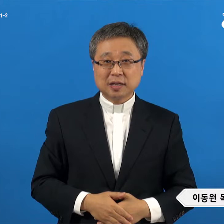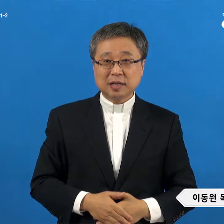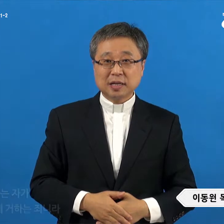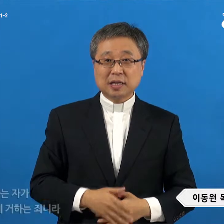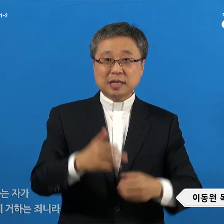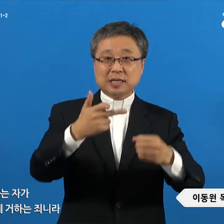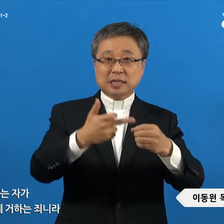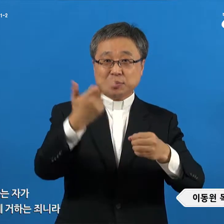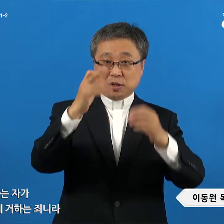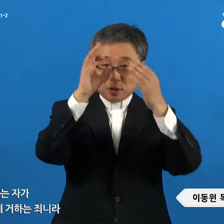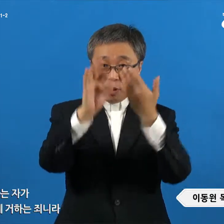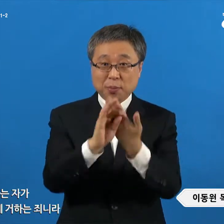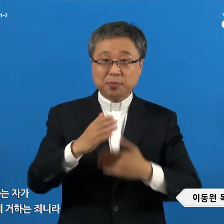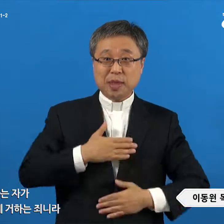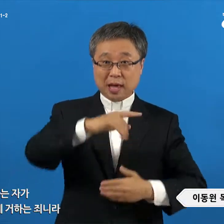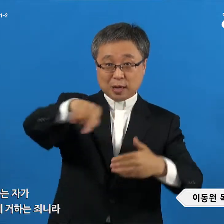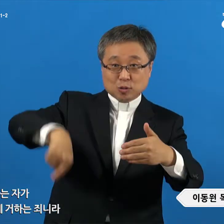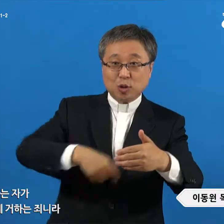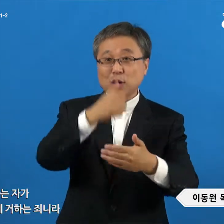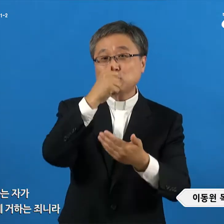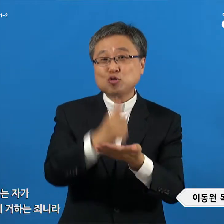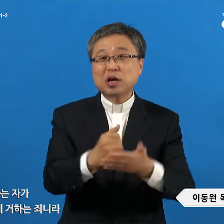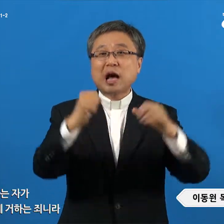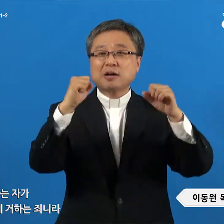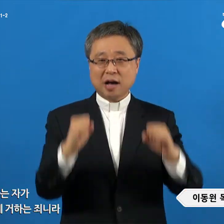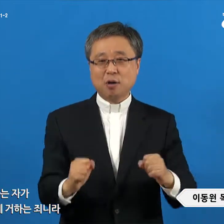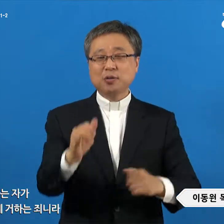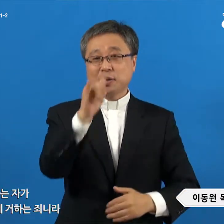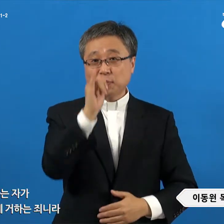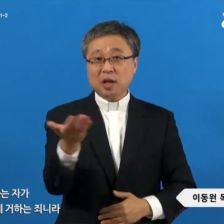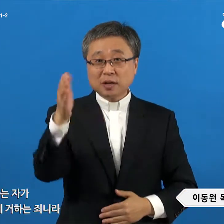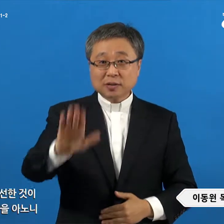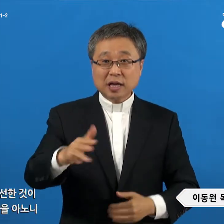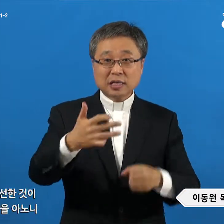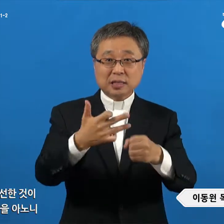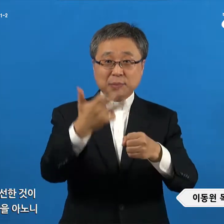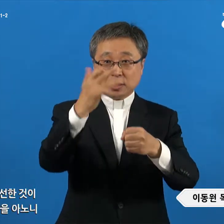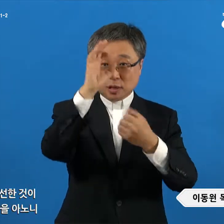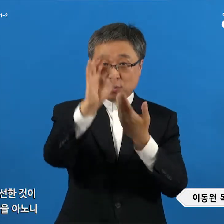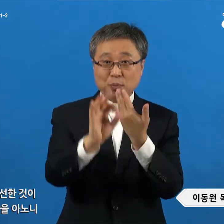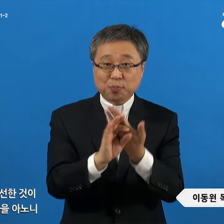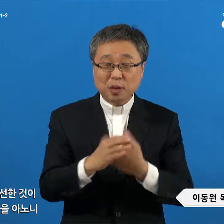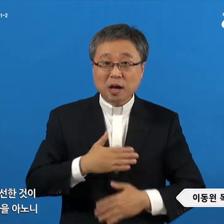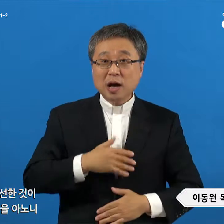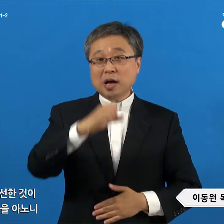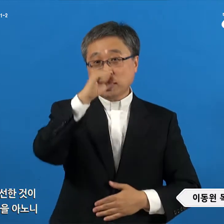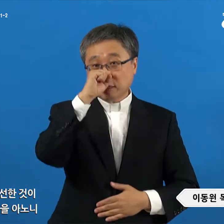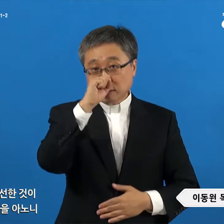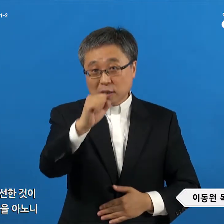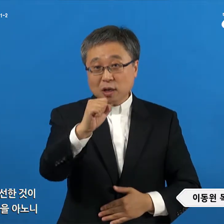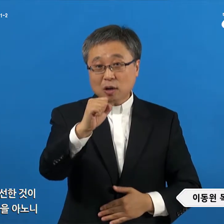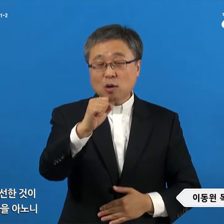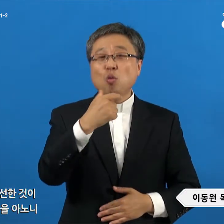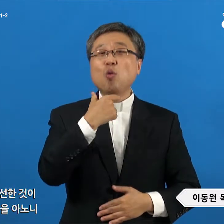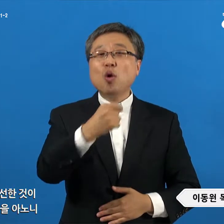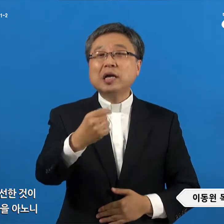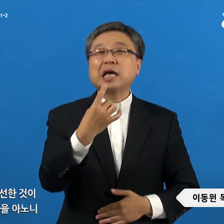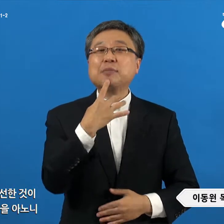17절에서는 내 속에 죄가 거하고 있다고. 근데 18절에 가면 선을 원하기만 하고 선을